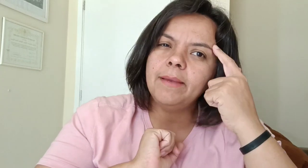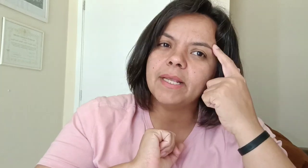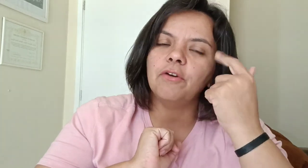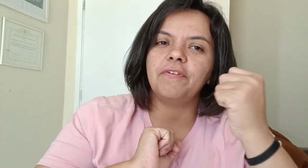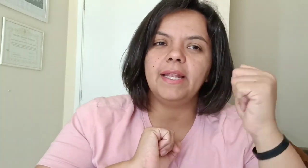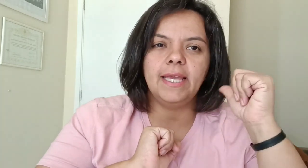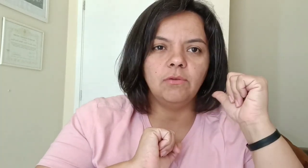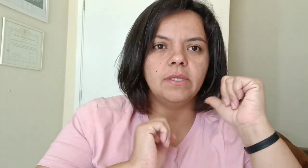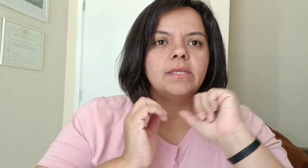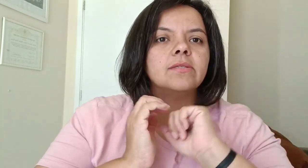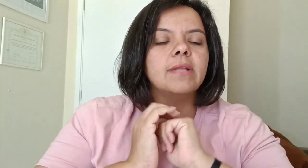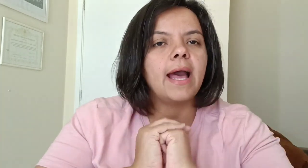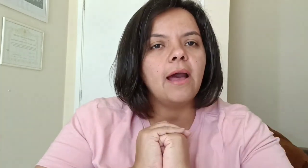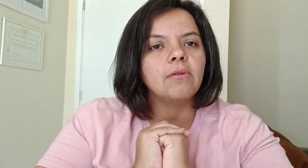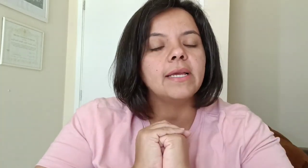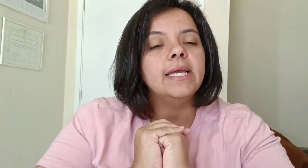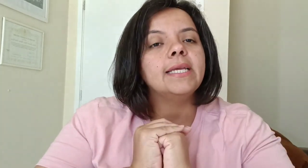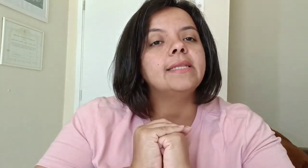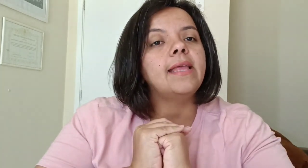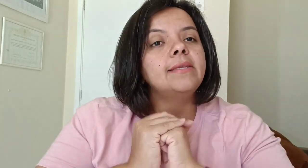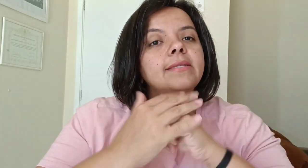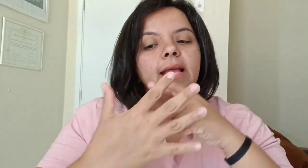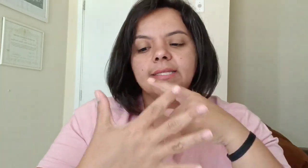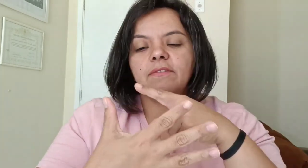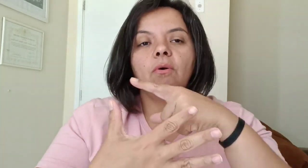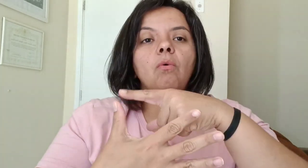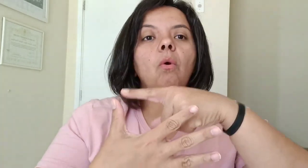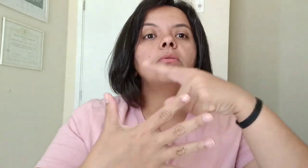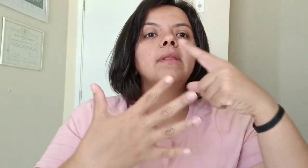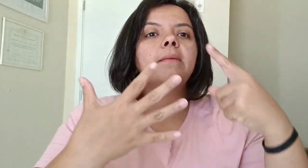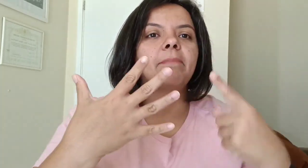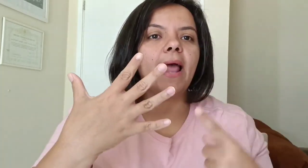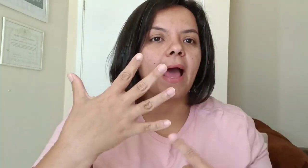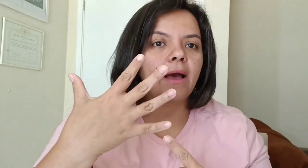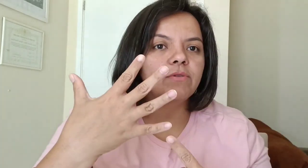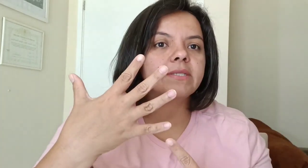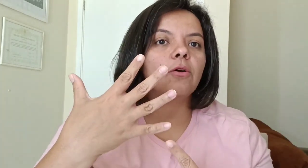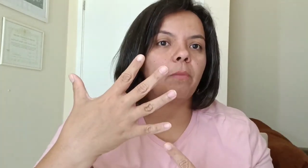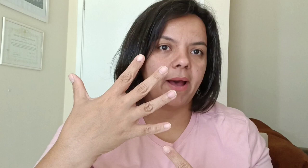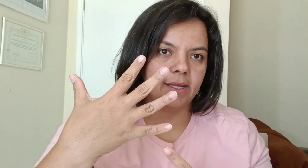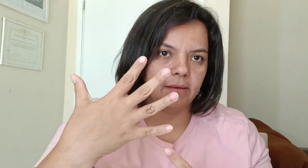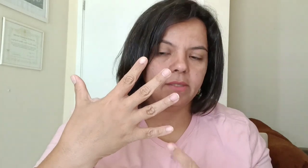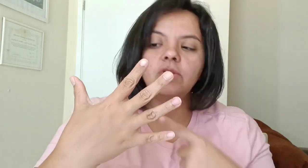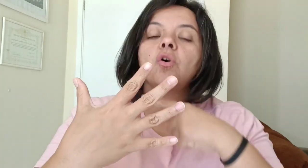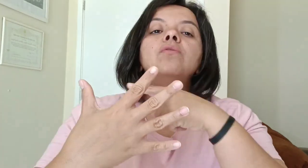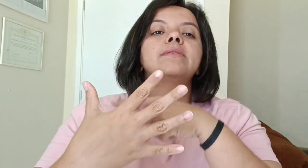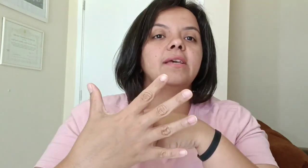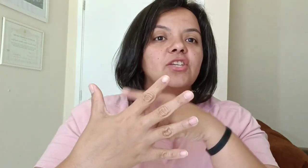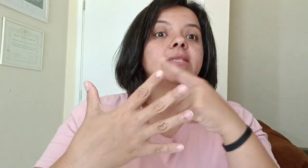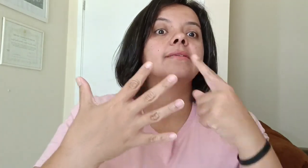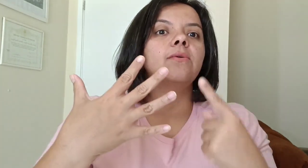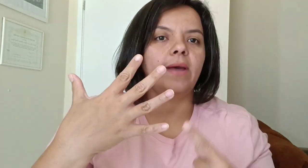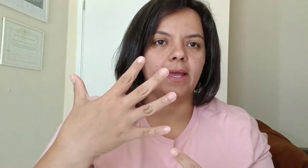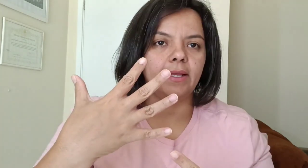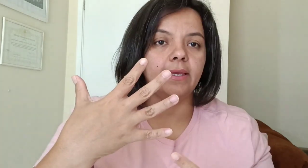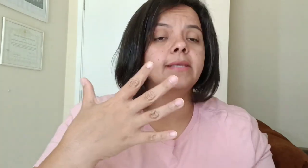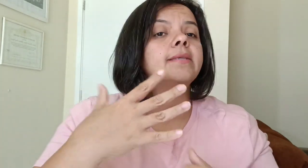Lembra que eu falei no início da aula que tem sinais que vão contemplar os 5 parâmetros, ou seja, as 5 regrinhas, e